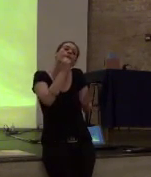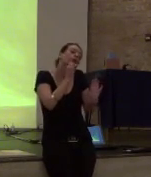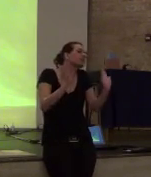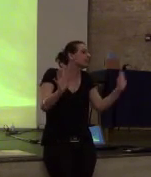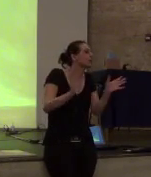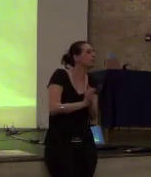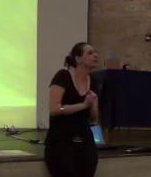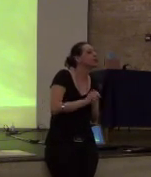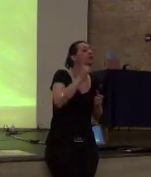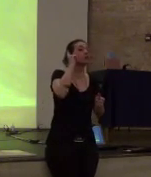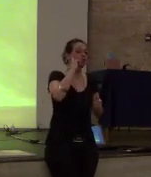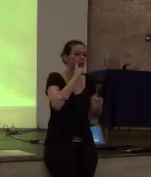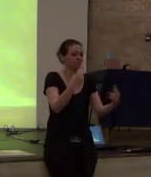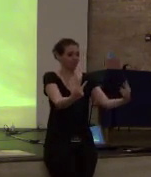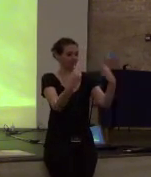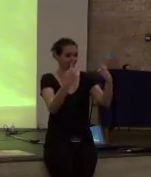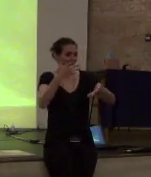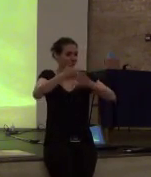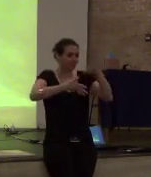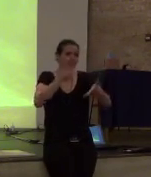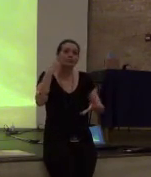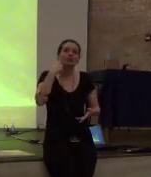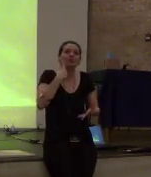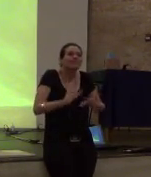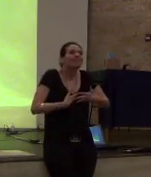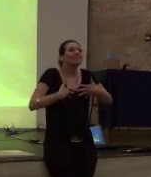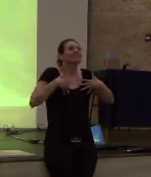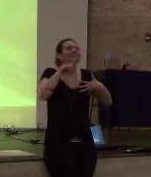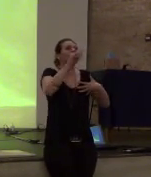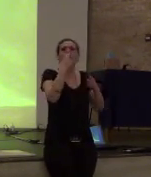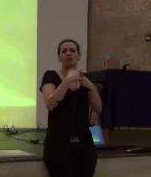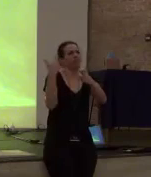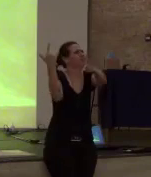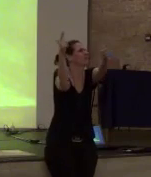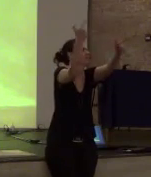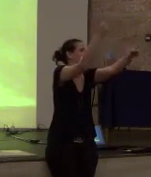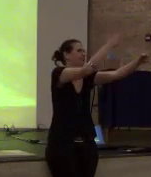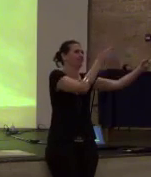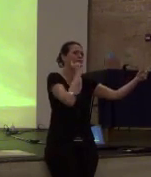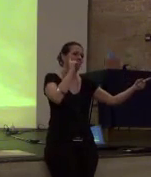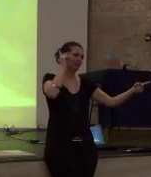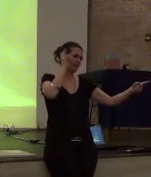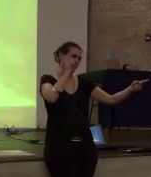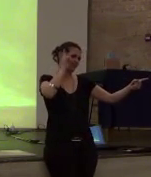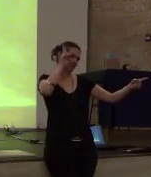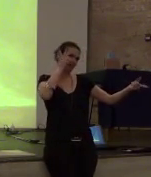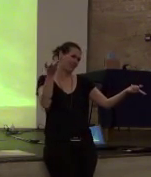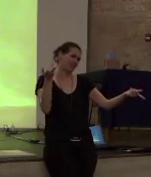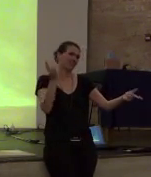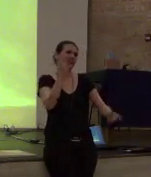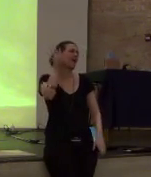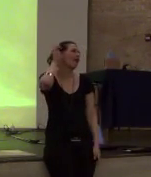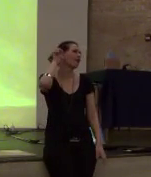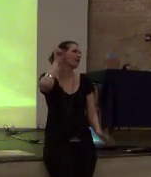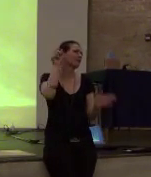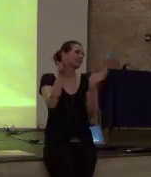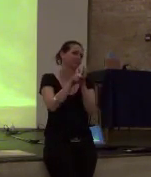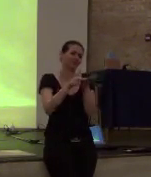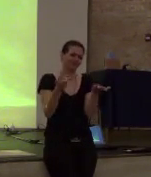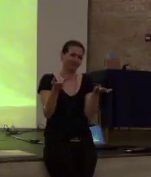Também é possível desenvolvê-la com o público cego, embora eles não vão conseguir observar a Libras, mas eles conseguem ouvir, né, e